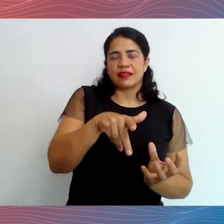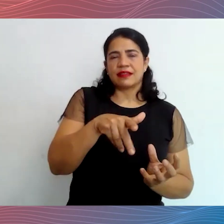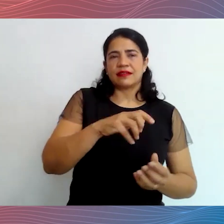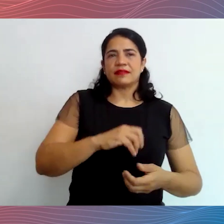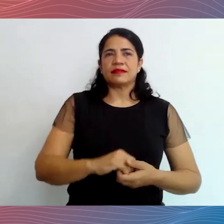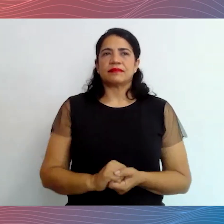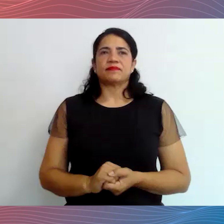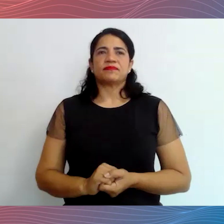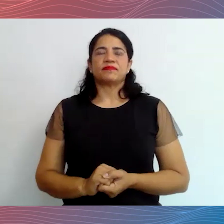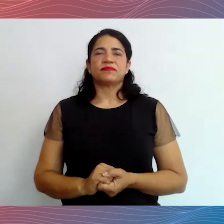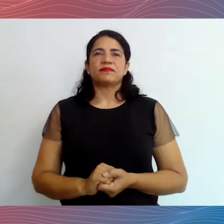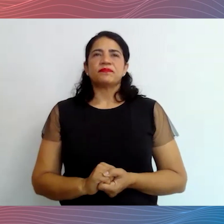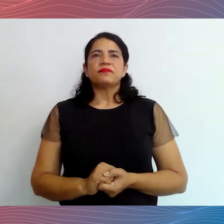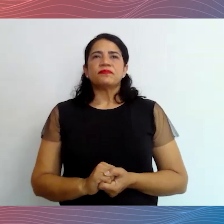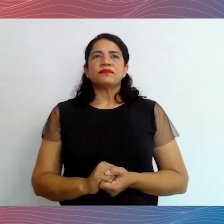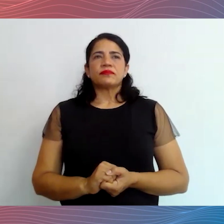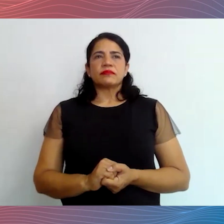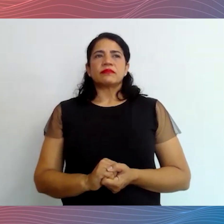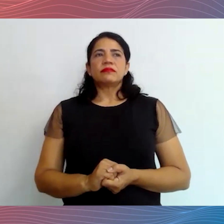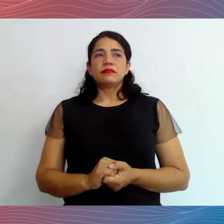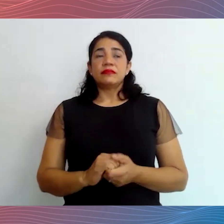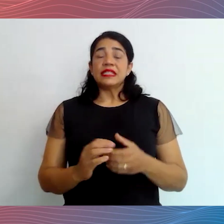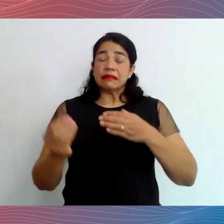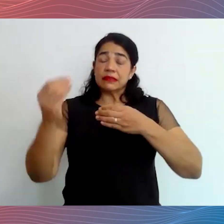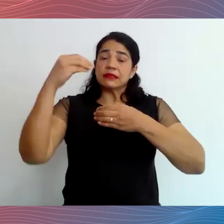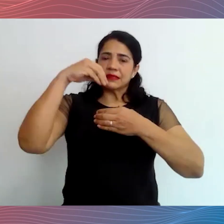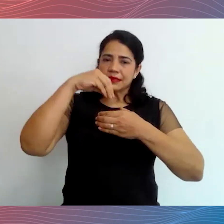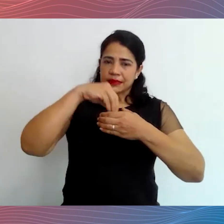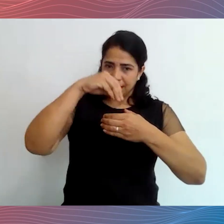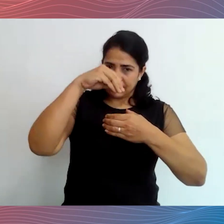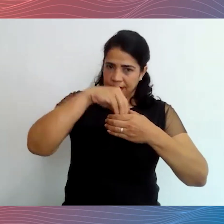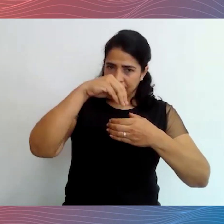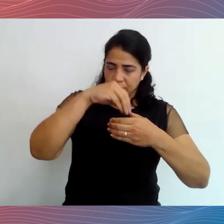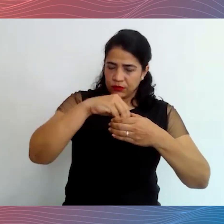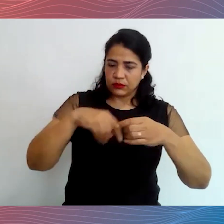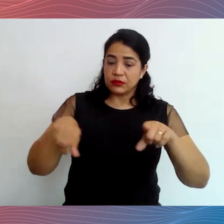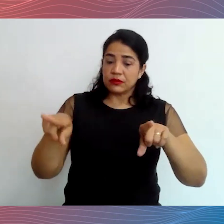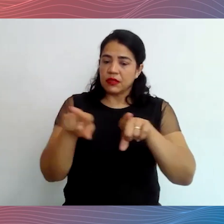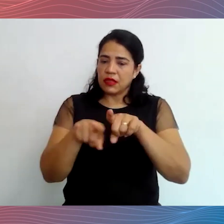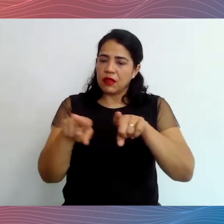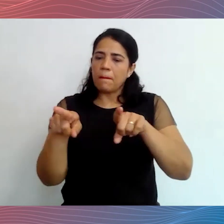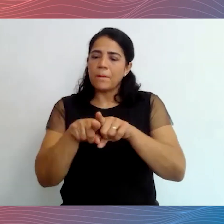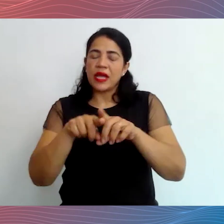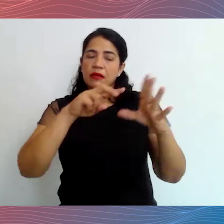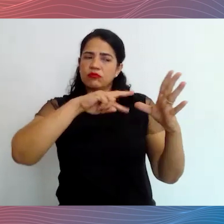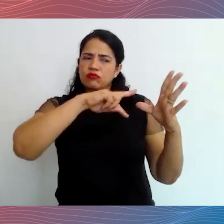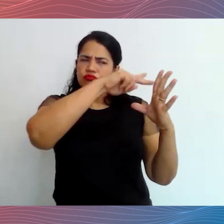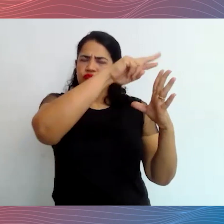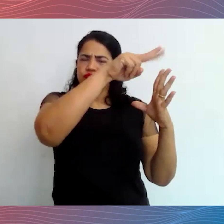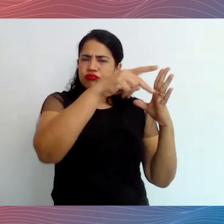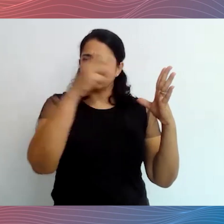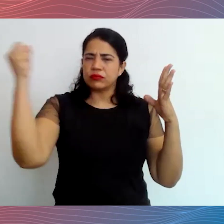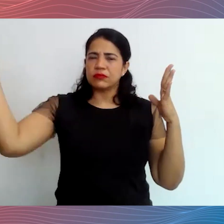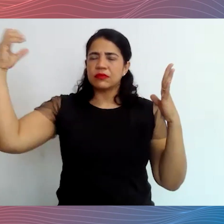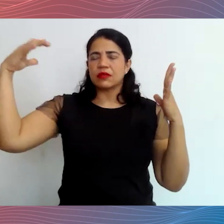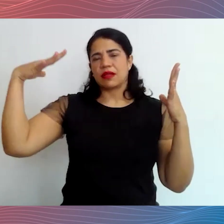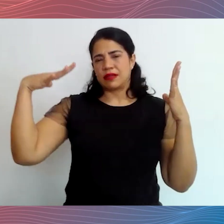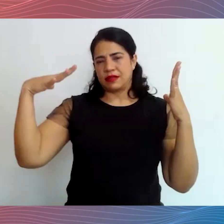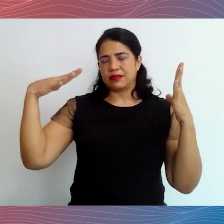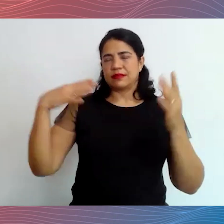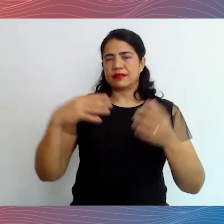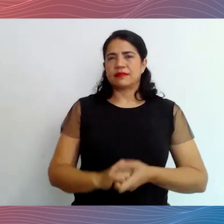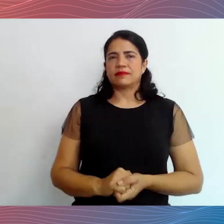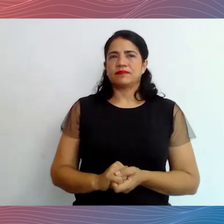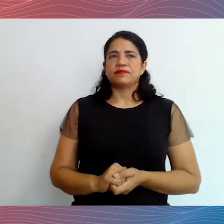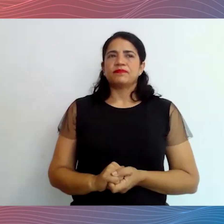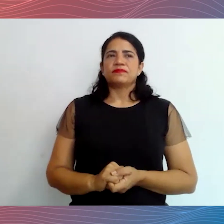E estão também dentro como os elementos da graça que fluem até nós. Portanto, queridos irmãos, enquanto